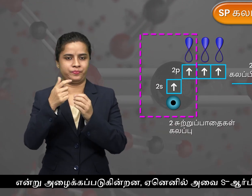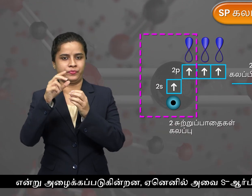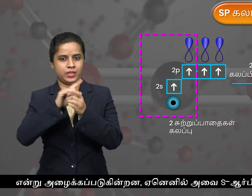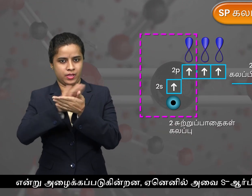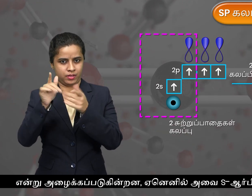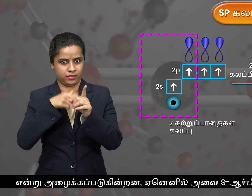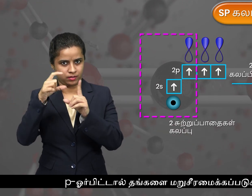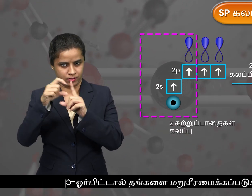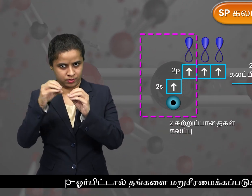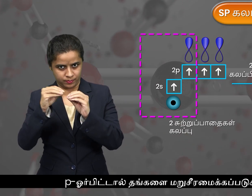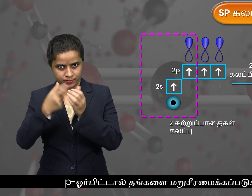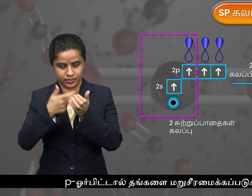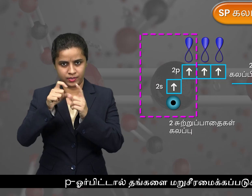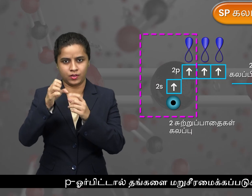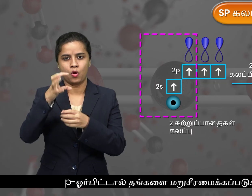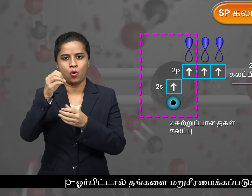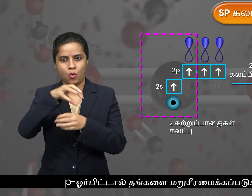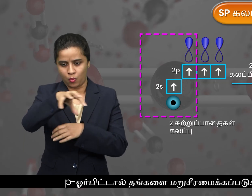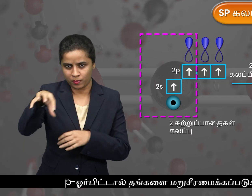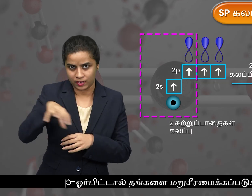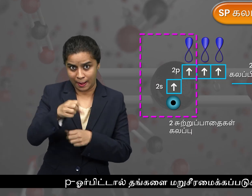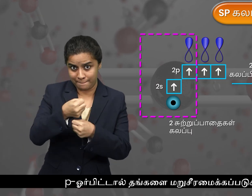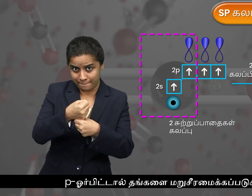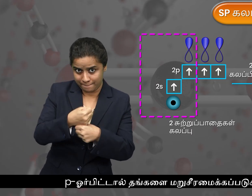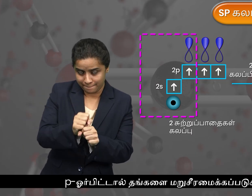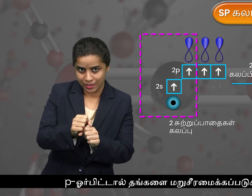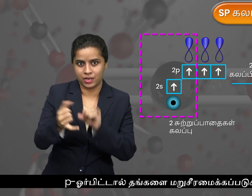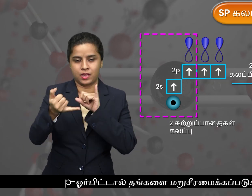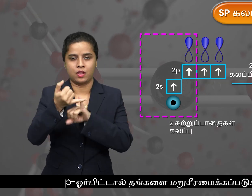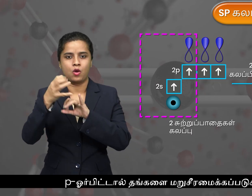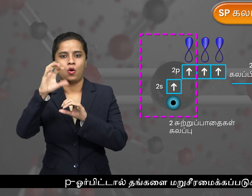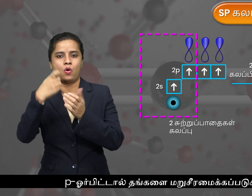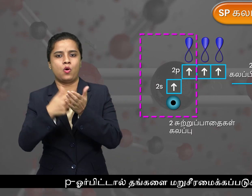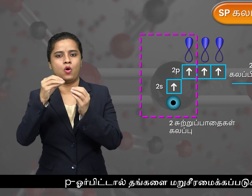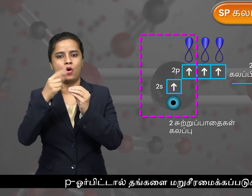மற்றும் ஒரு p ஆர்பிட்டால் தங்களை மறுசீரமைக்கப்படுகின்றன.